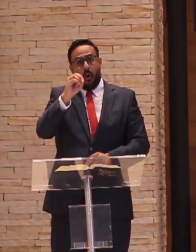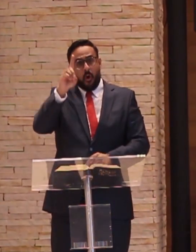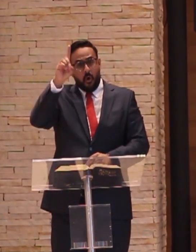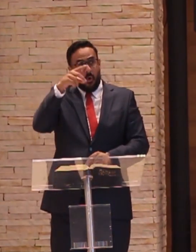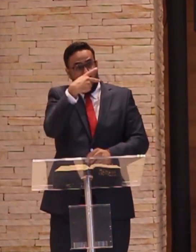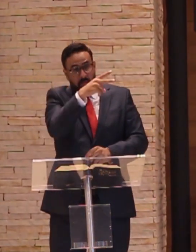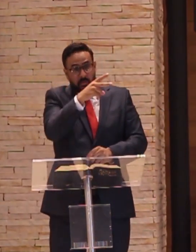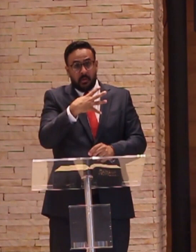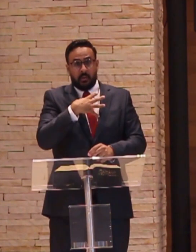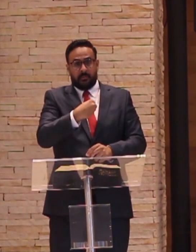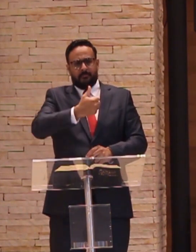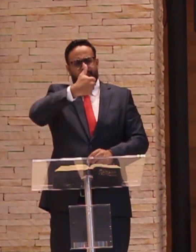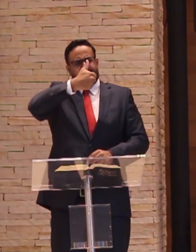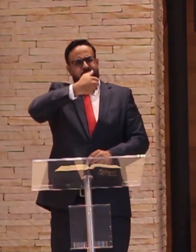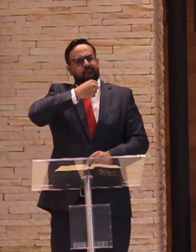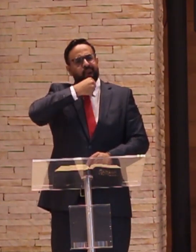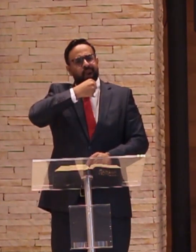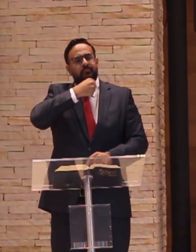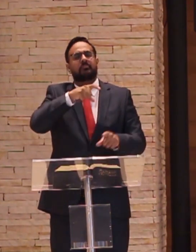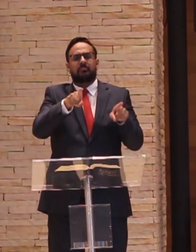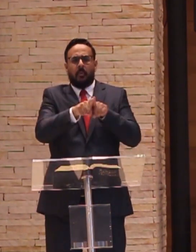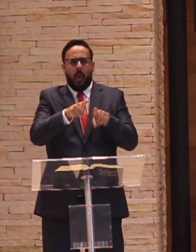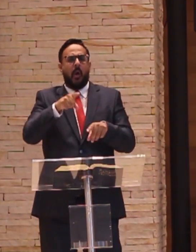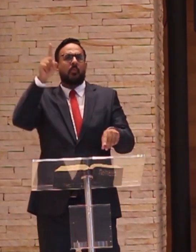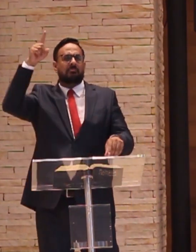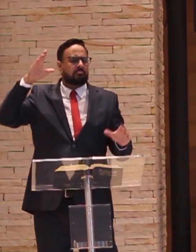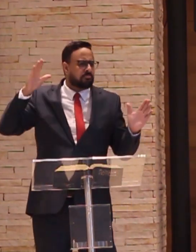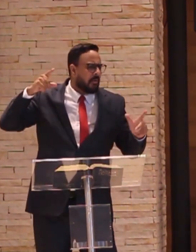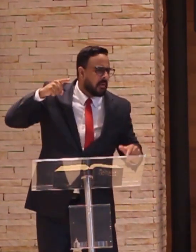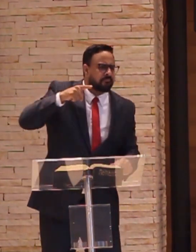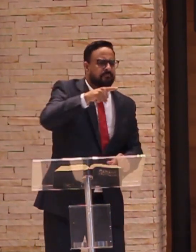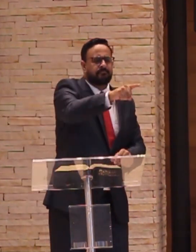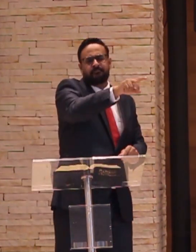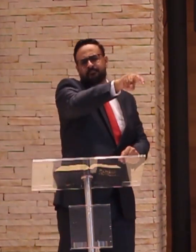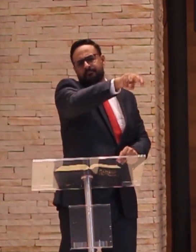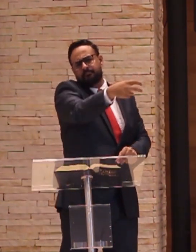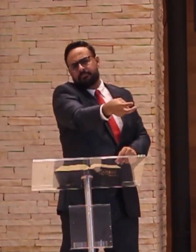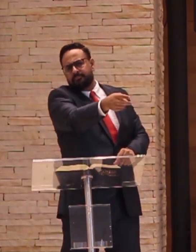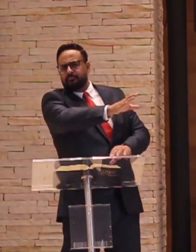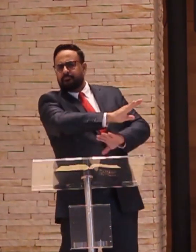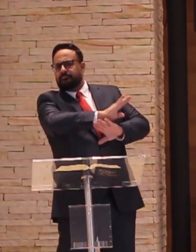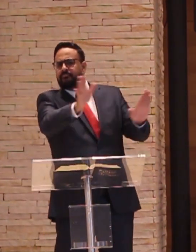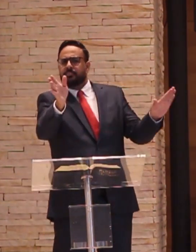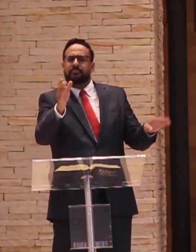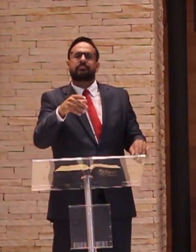na porta tiveram os seus primogênitos mortos.